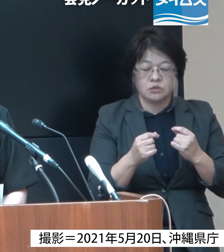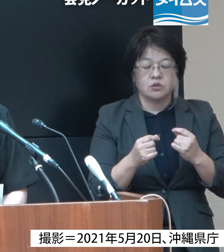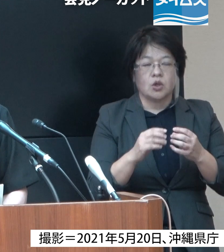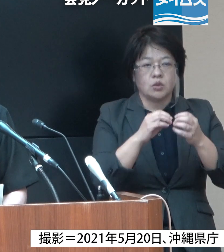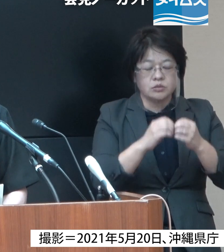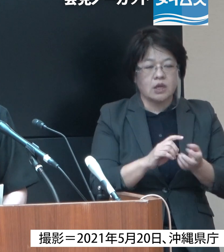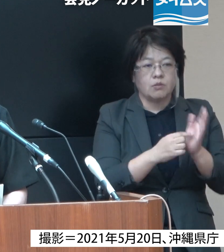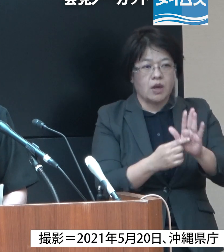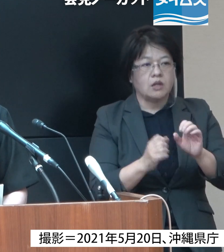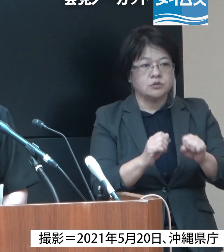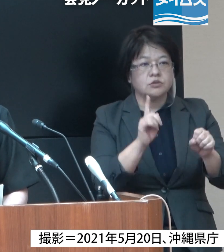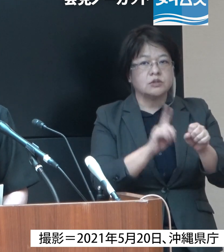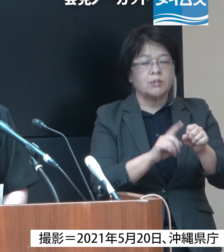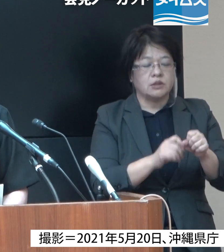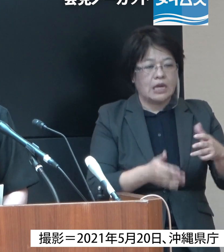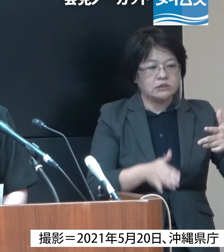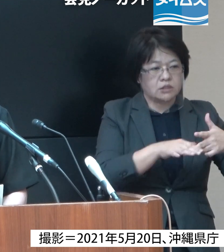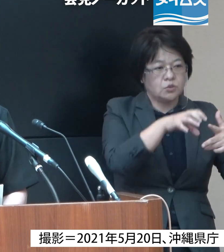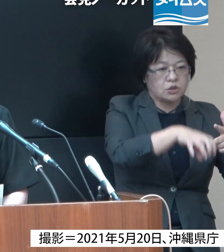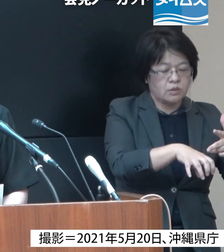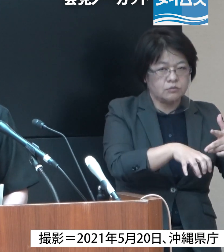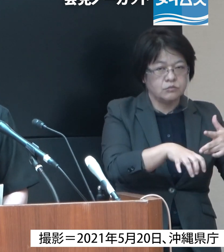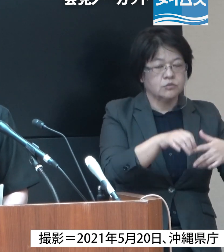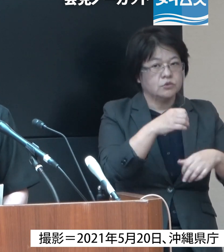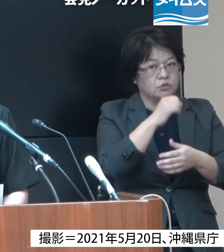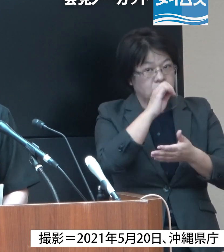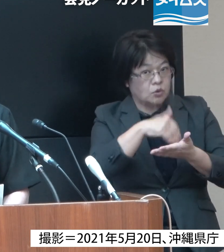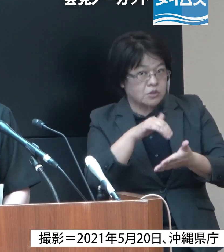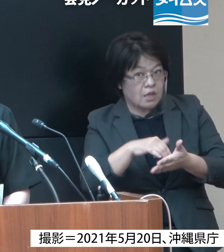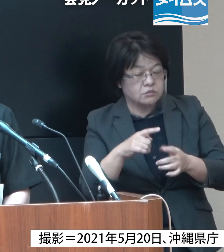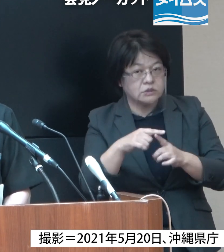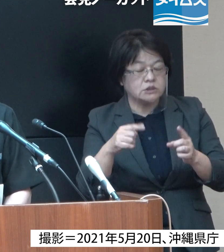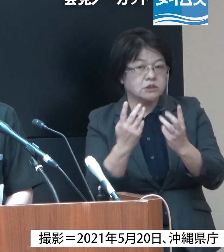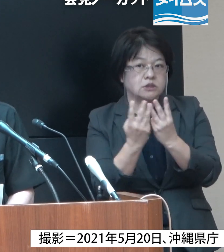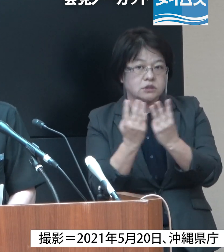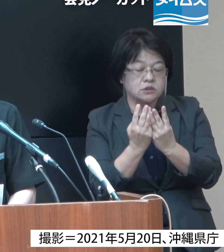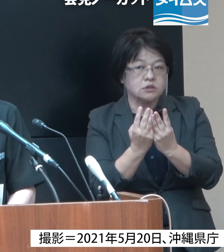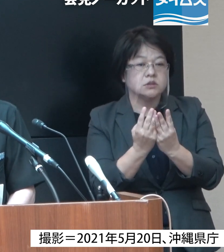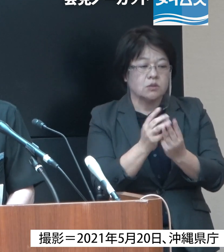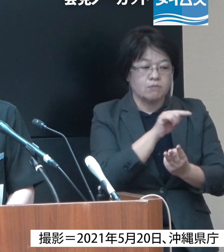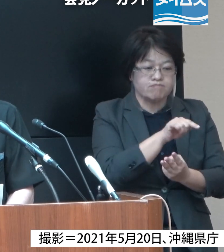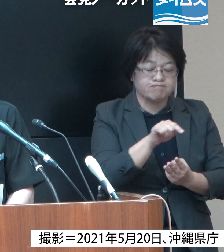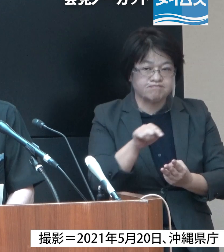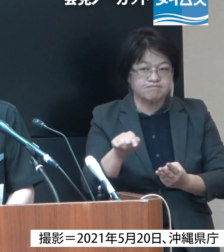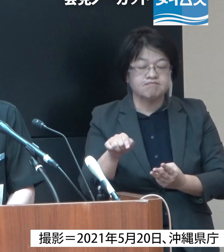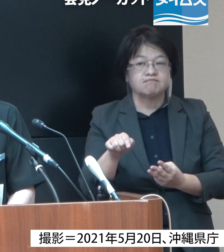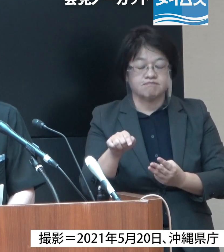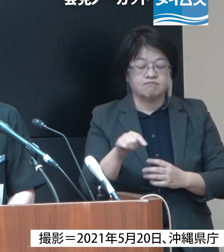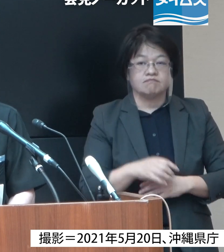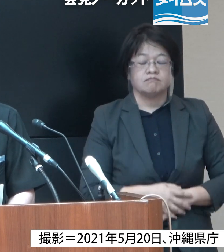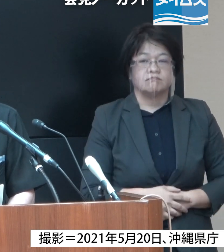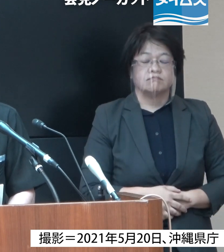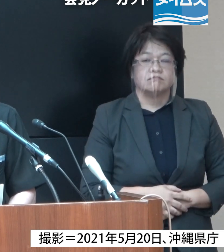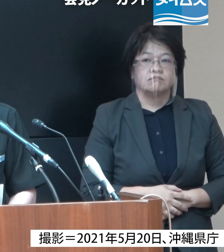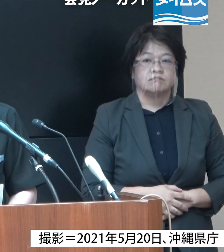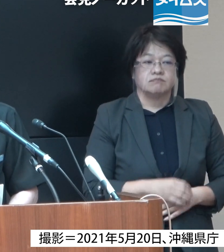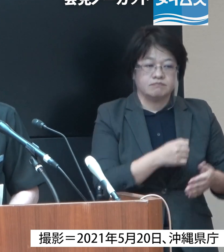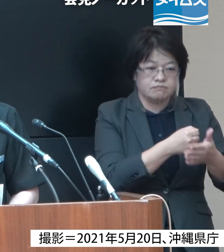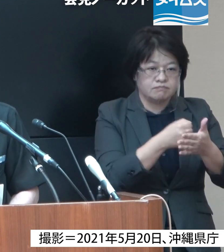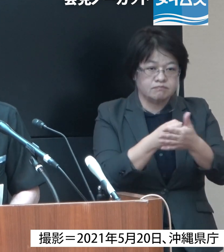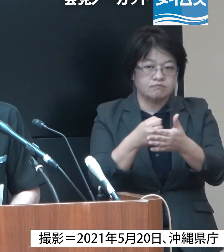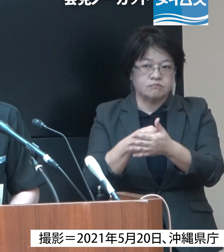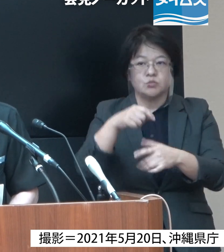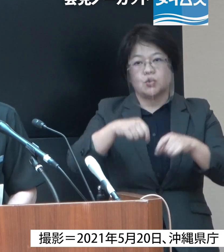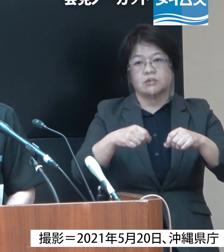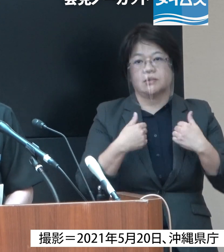設、予算、人員、そういうものを丁寧に一つ一つ、なんていうの、決定していかないとい